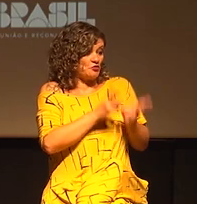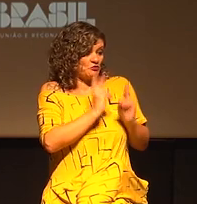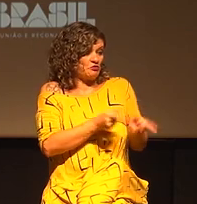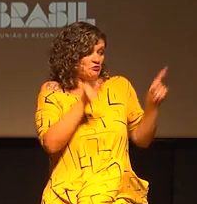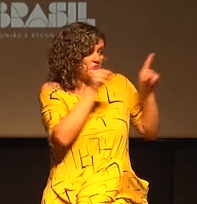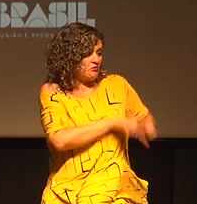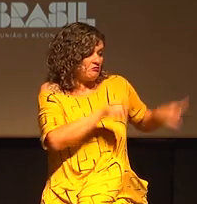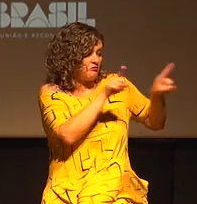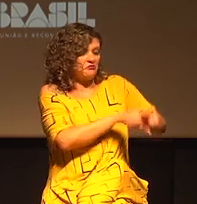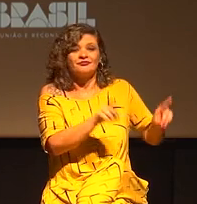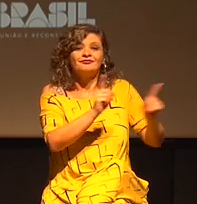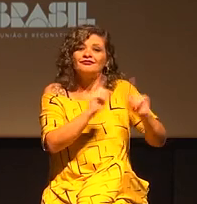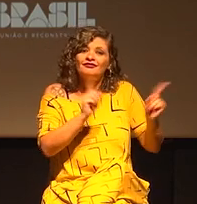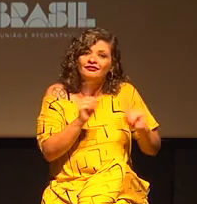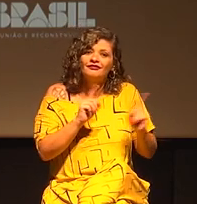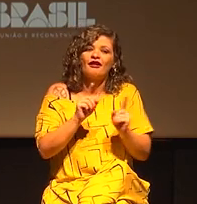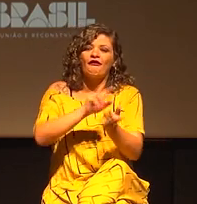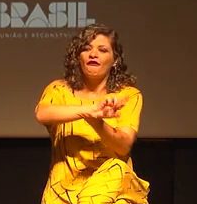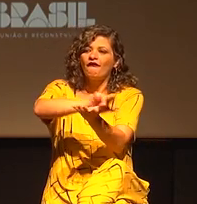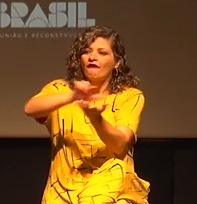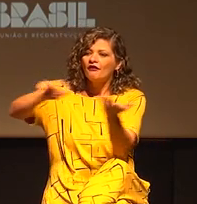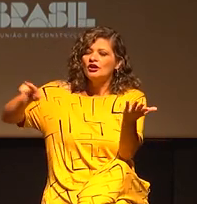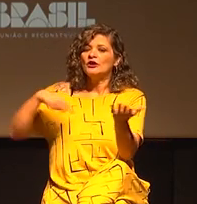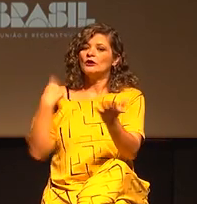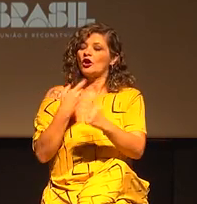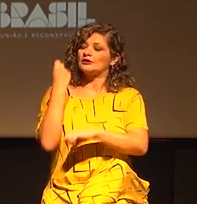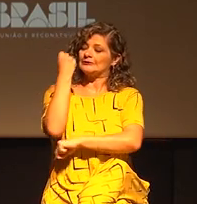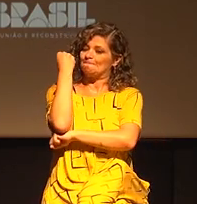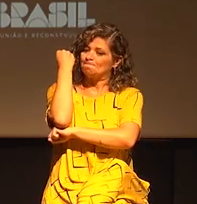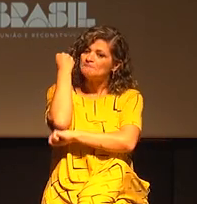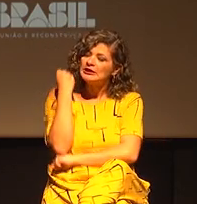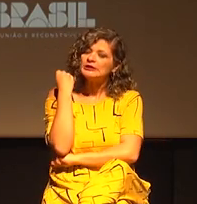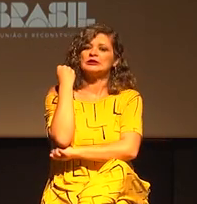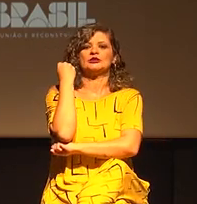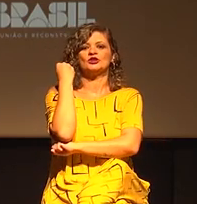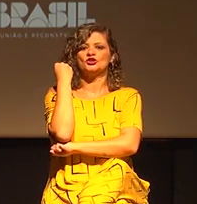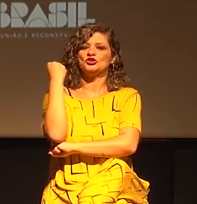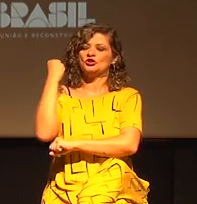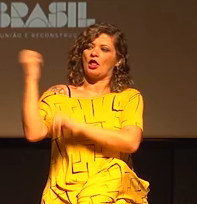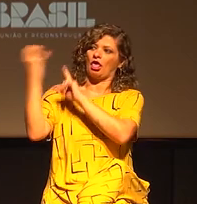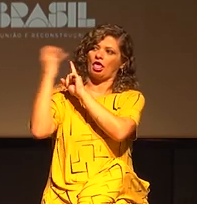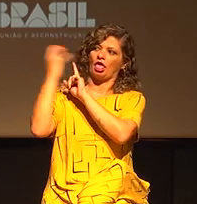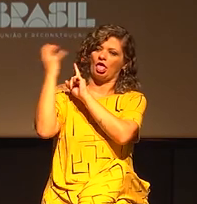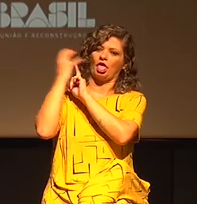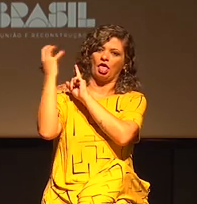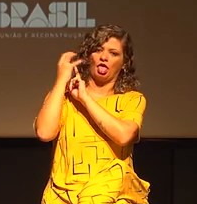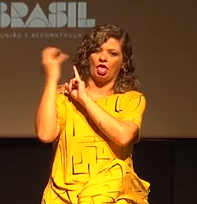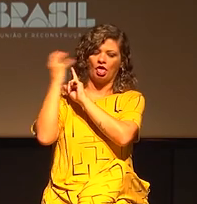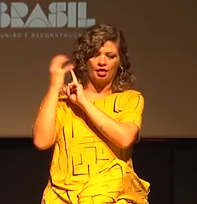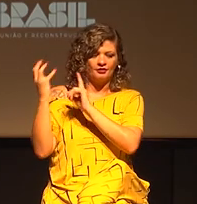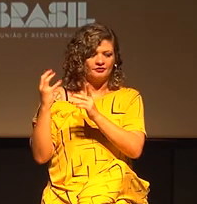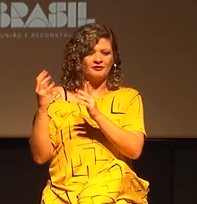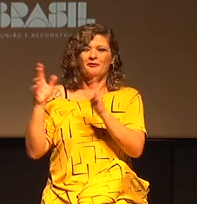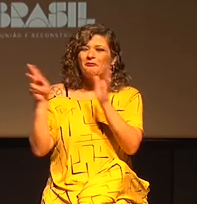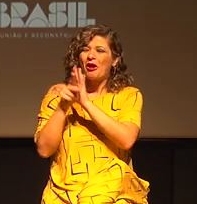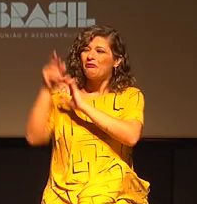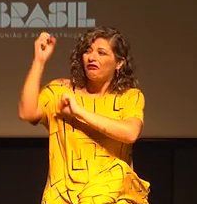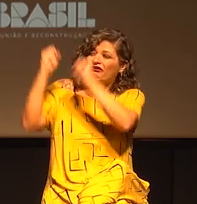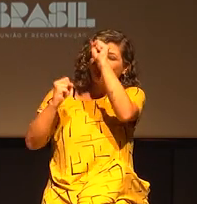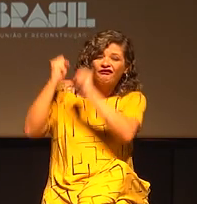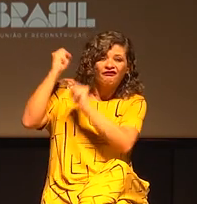e e tentar de resistir ao máximo a todas as essas interferências eh do dos Ultra